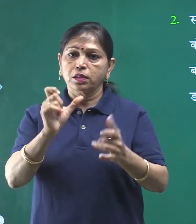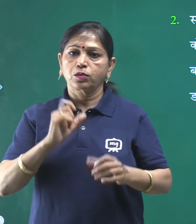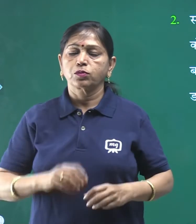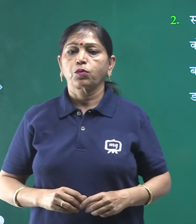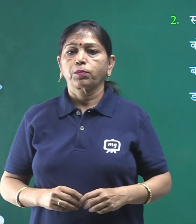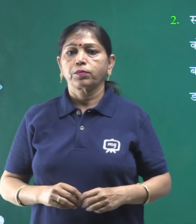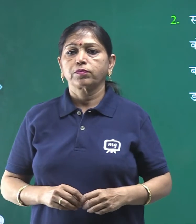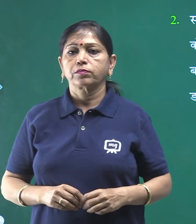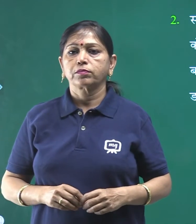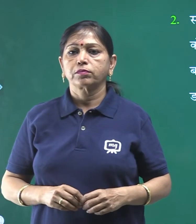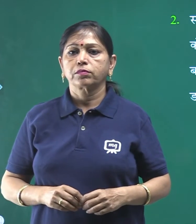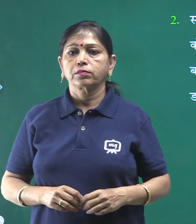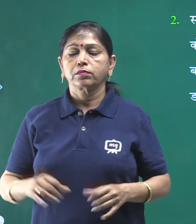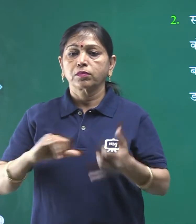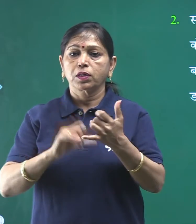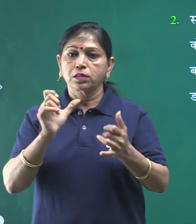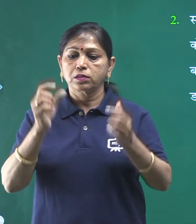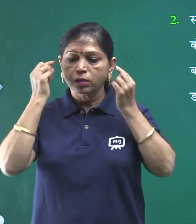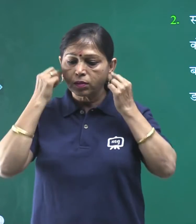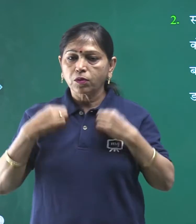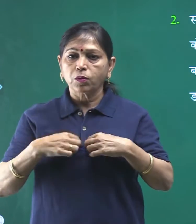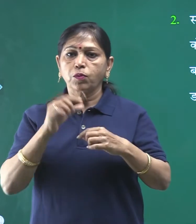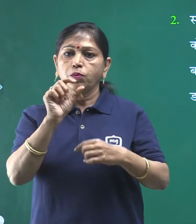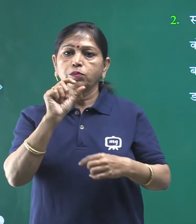स्टेथोस्कोप। स्टेथोस्कोप में